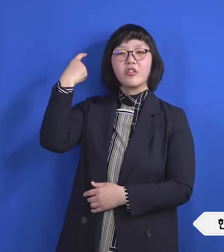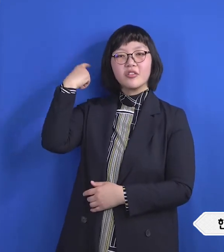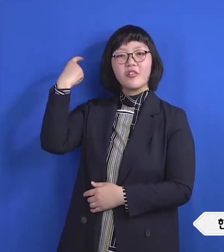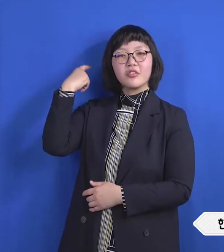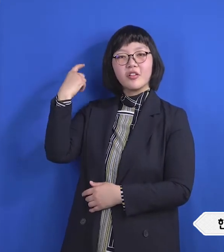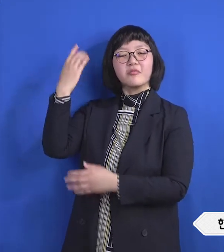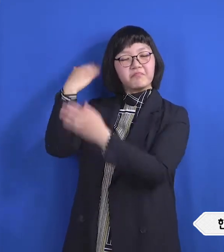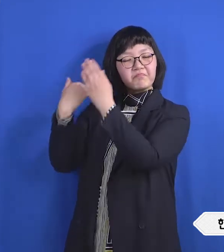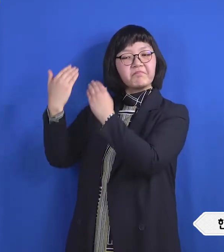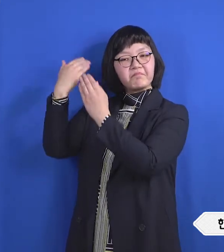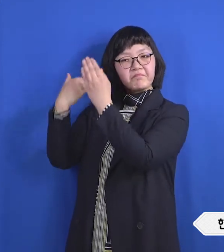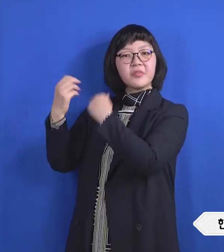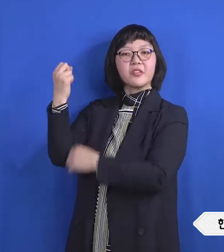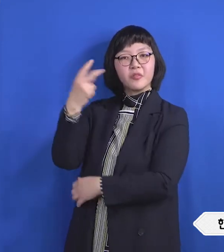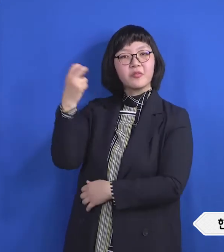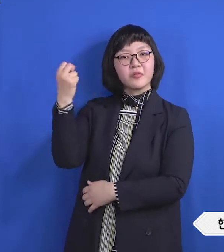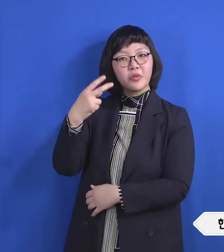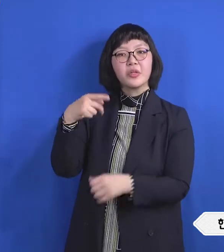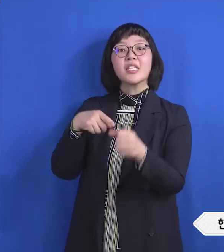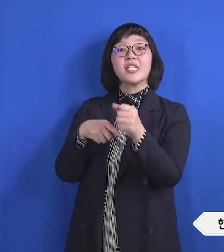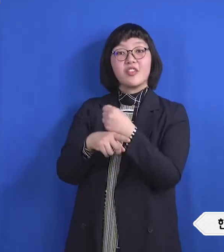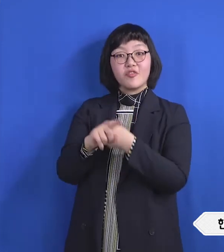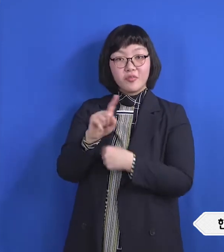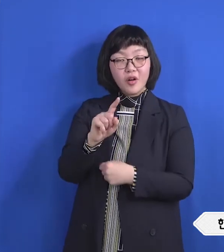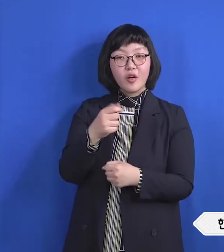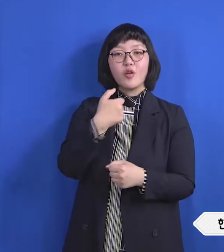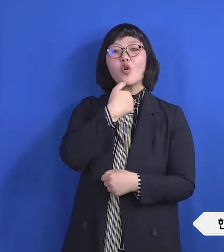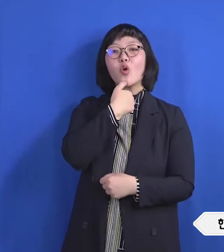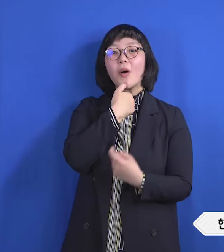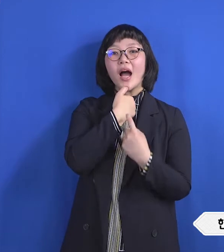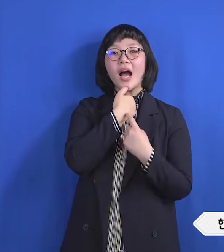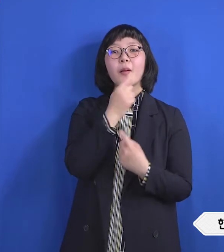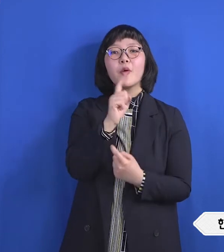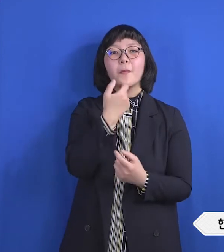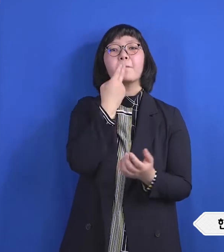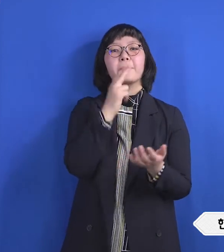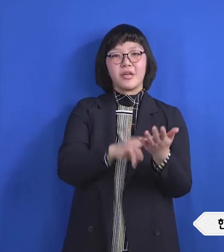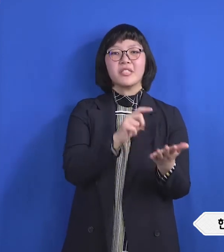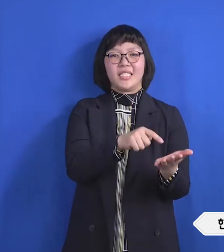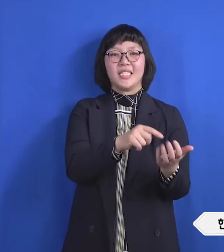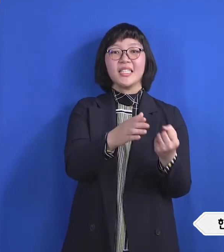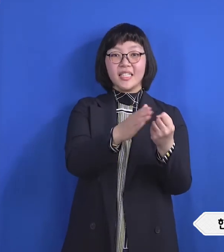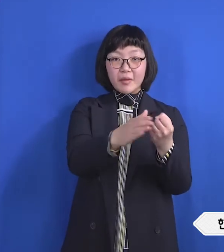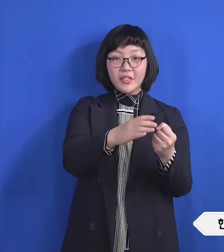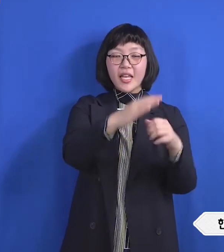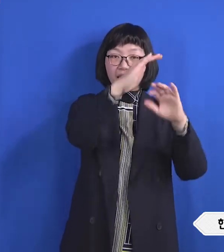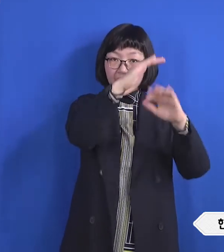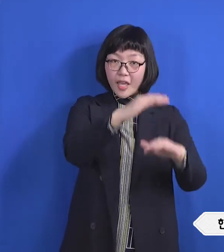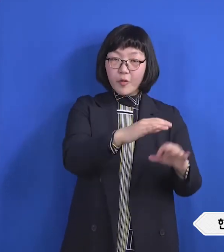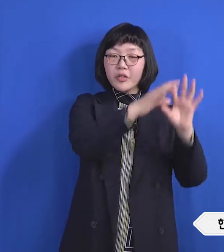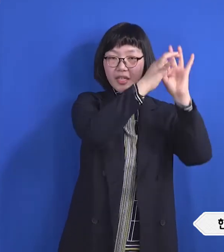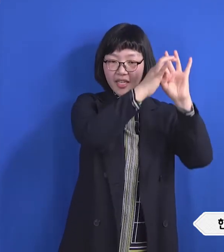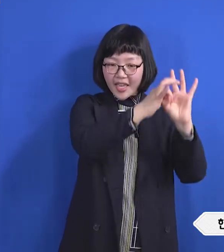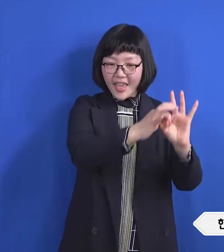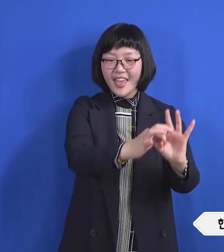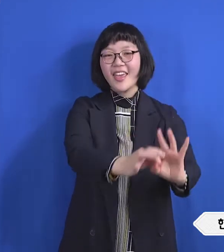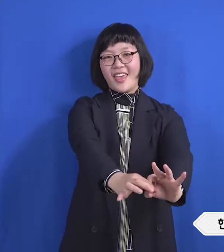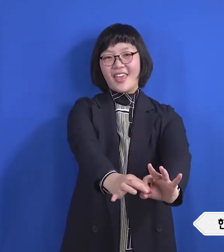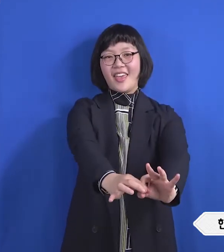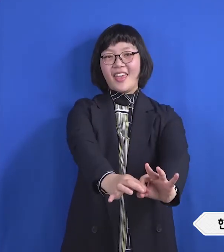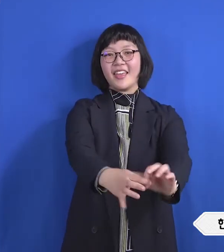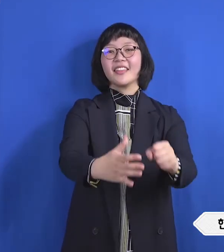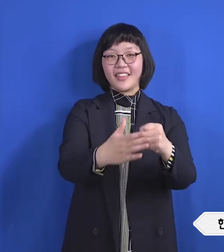하는가 하면, 이 서신이 논리적인 흐름을 가지고 쭉 계속되는 것이기 때문입니다.